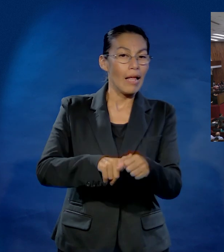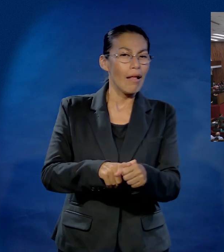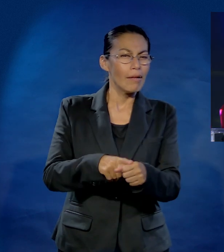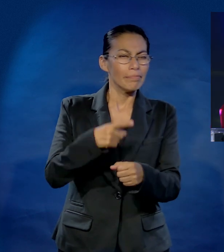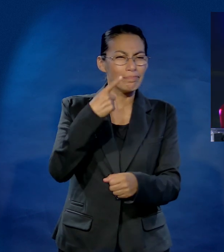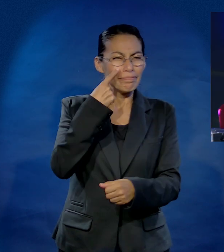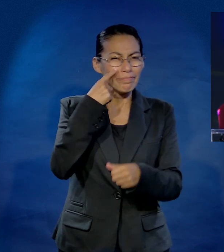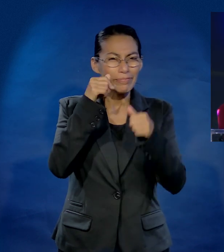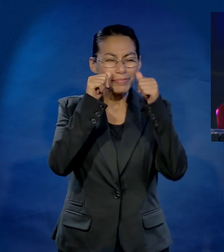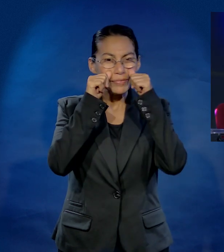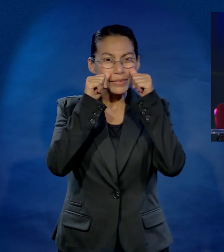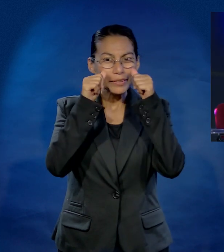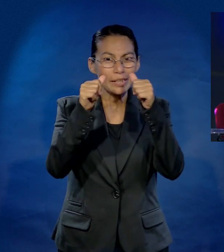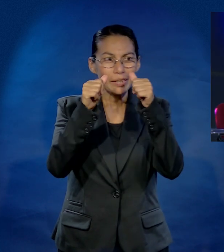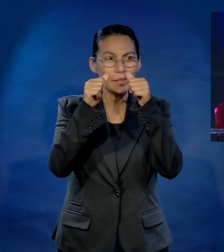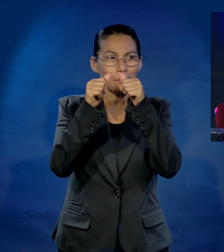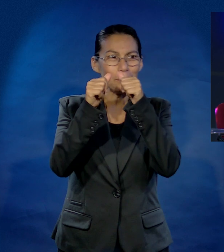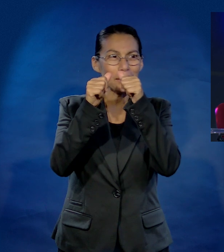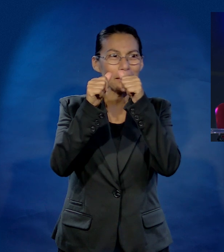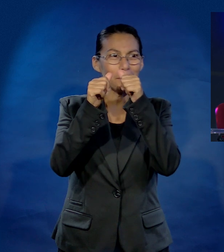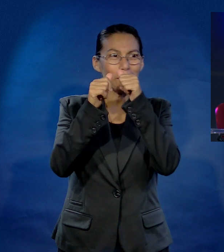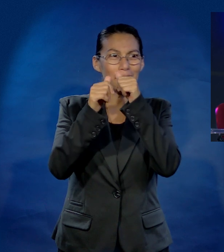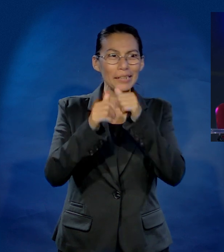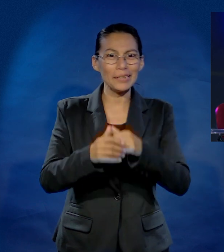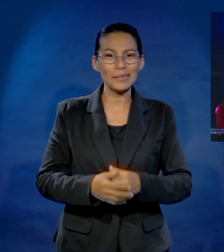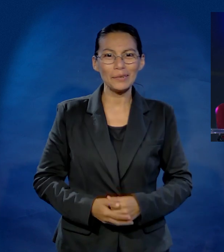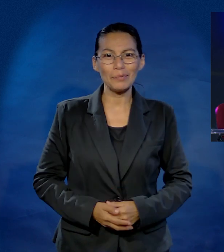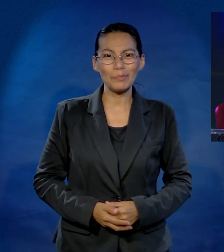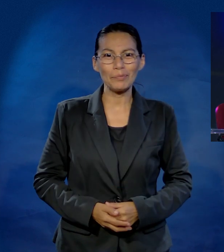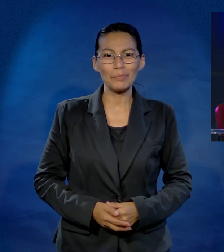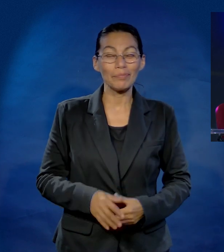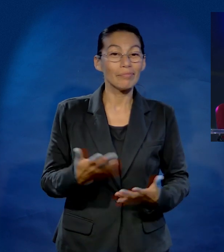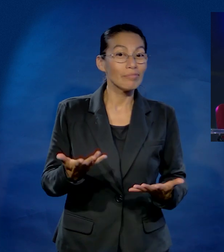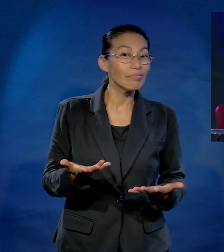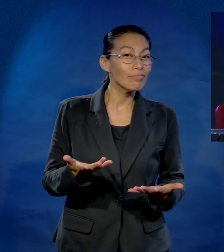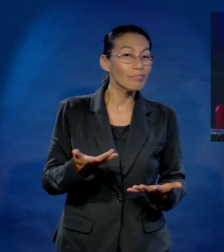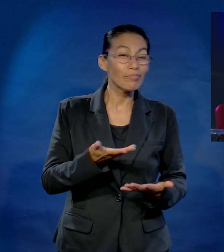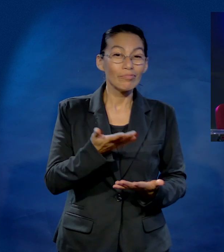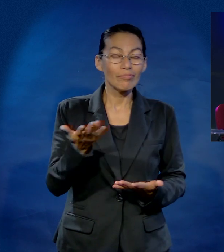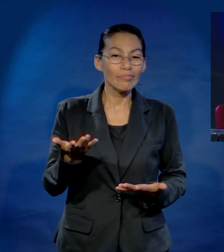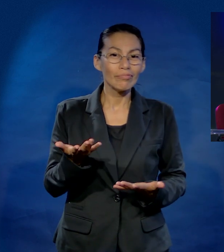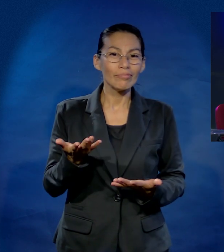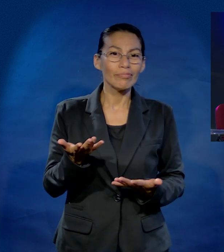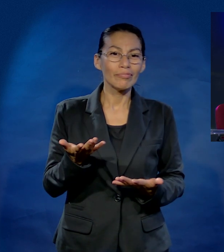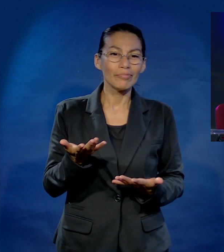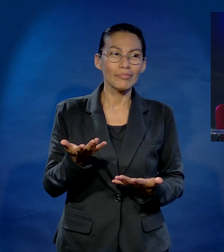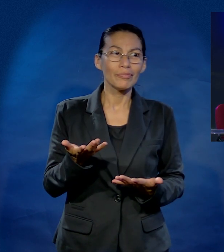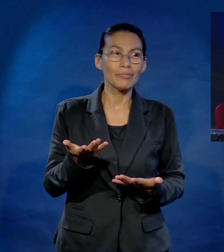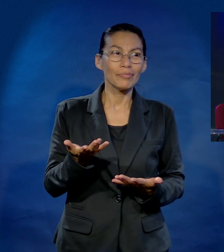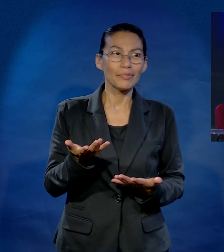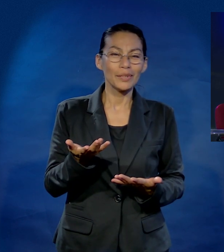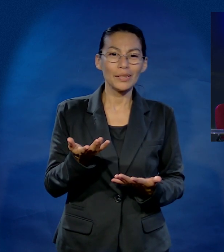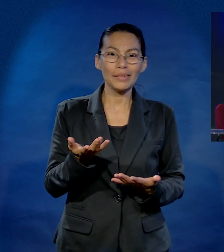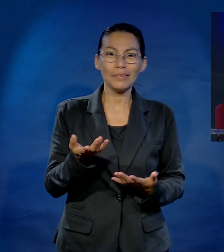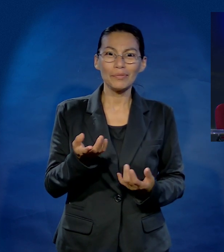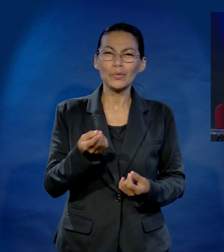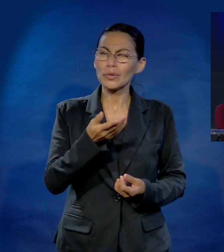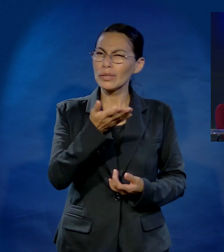mucho ojo clínico en sus relaciones. Espero en Dios que de alguna forma algo de lo que aquí se